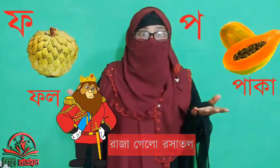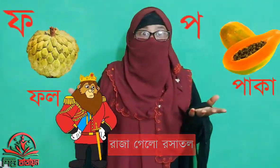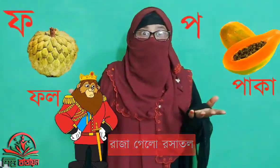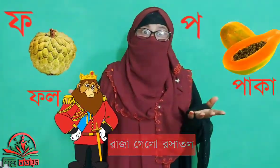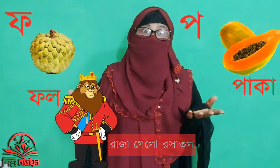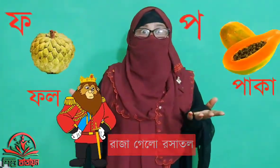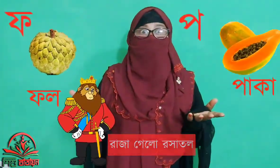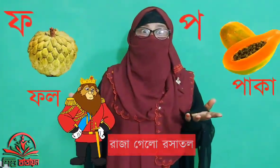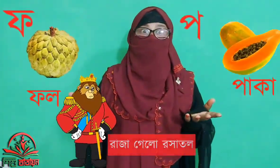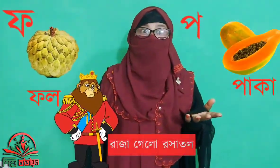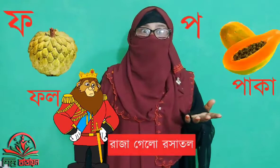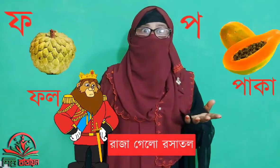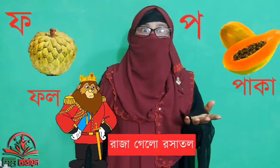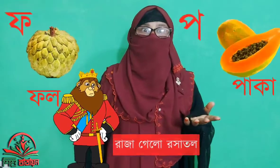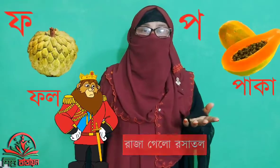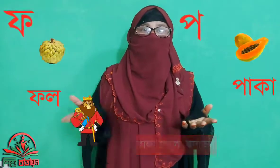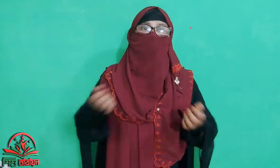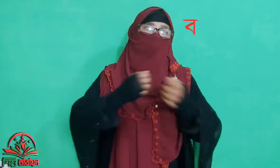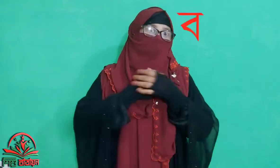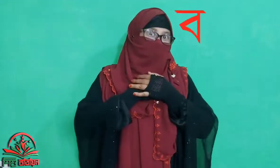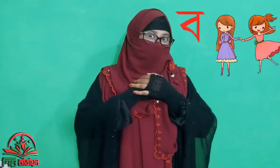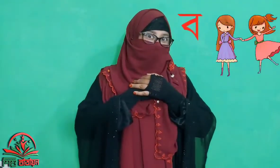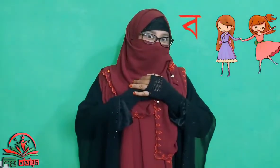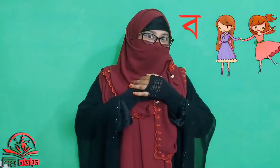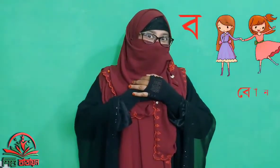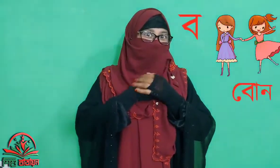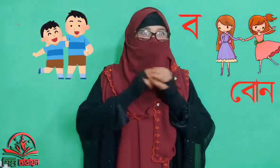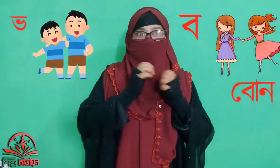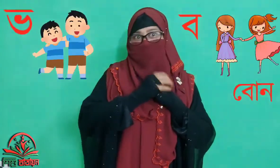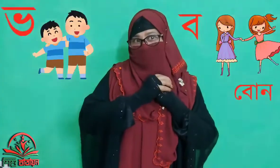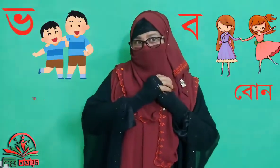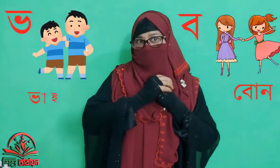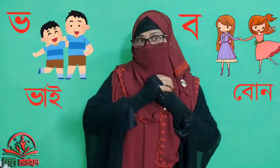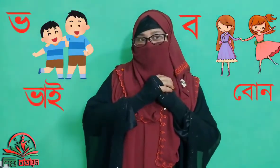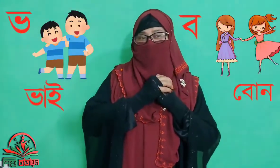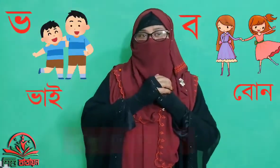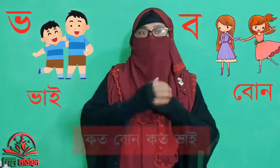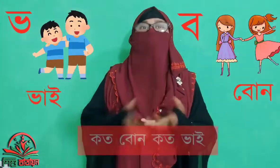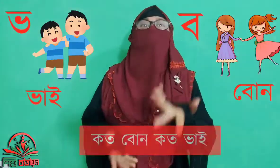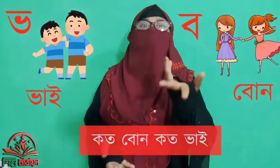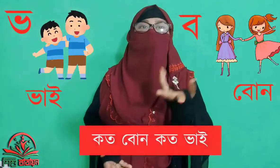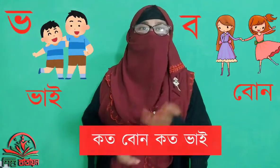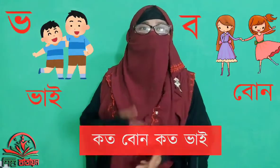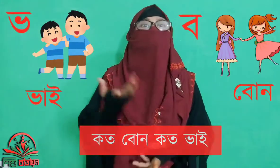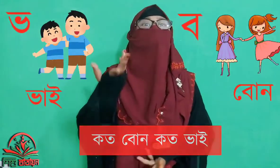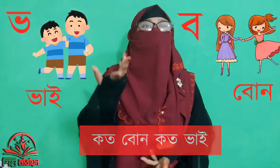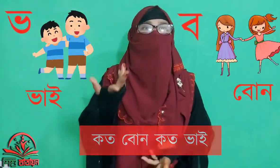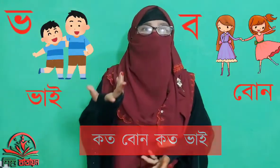রাজা গেল রসাতল বয়ে বন ভয়ে ভাই কত বন কত